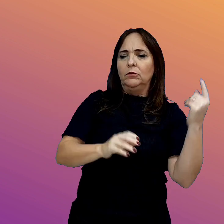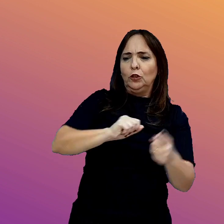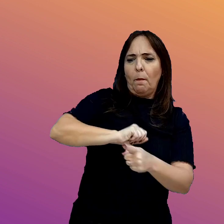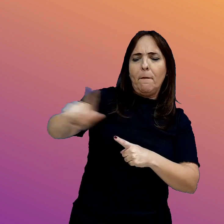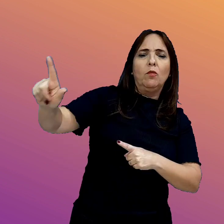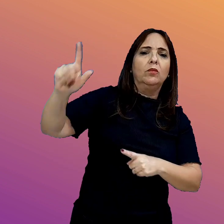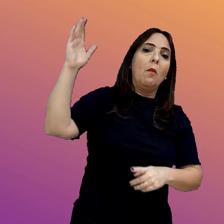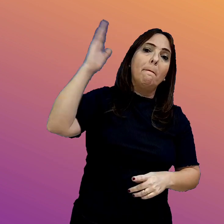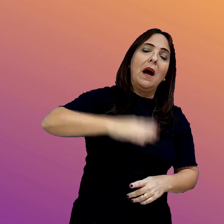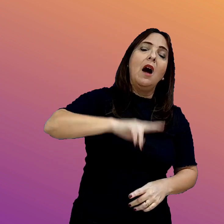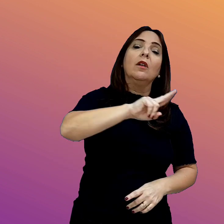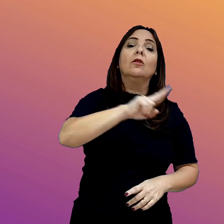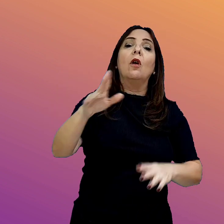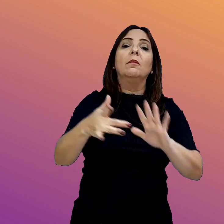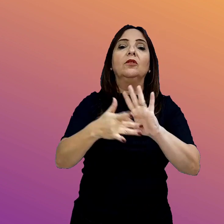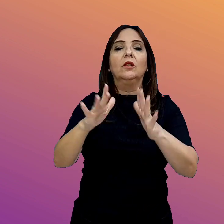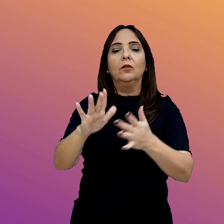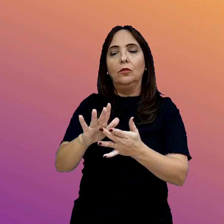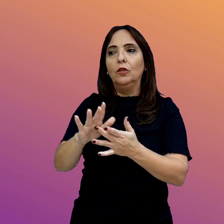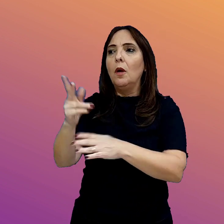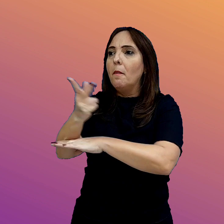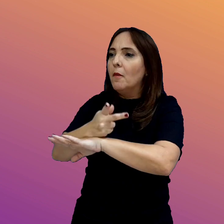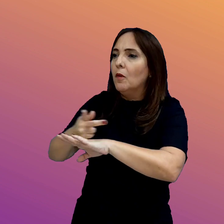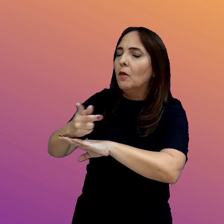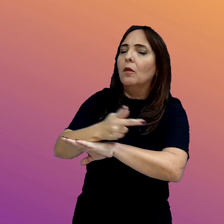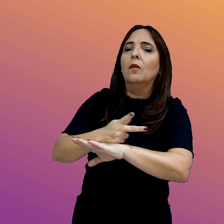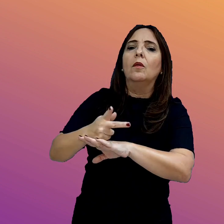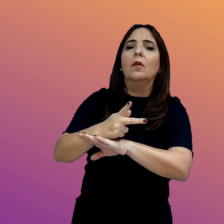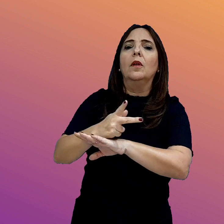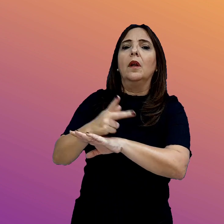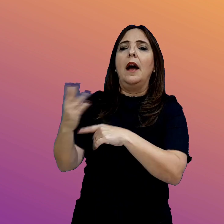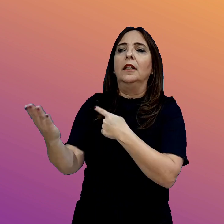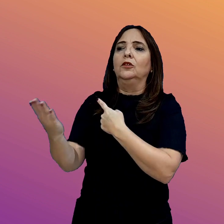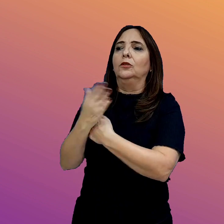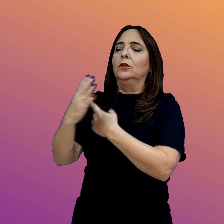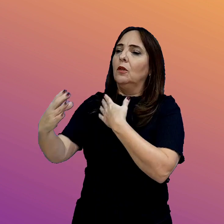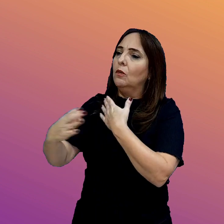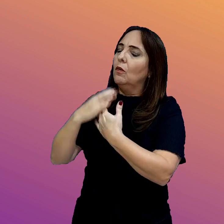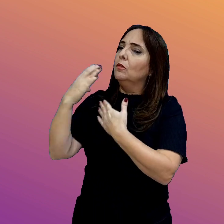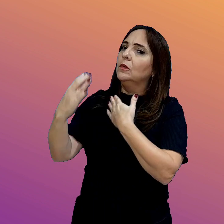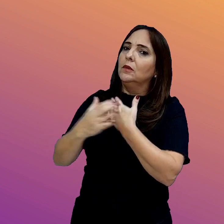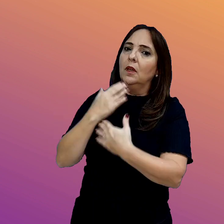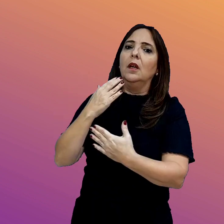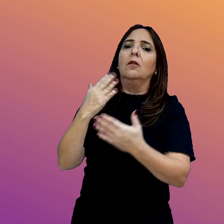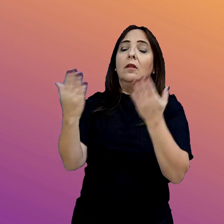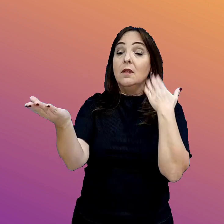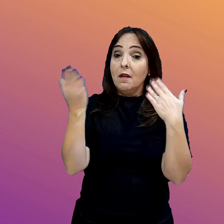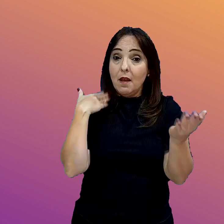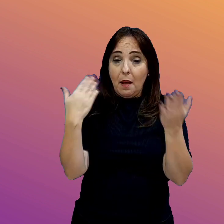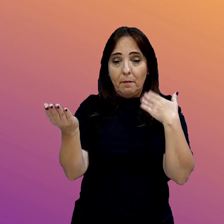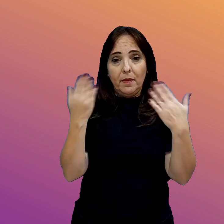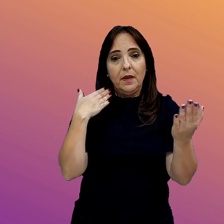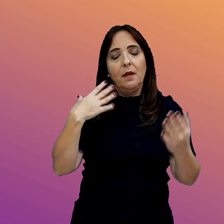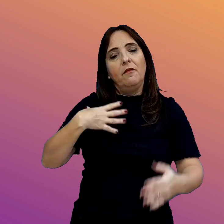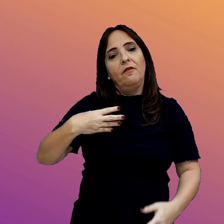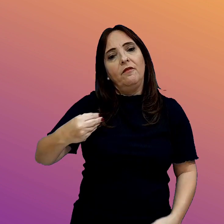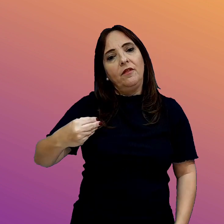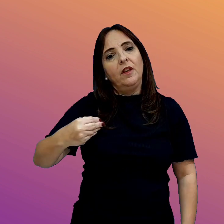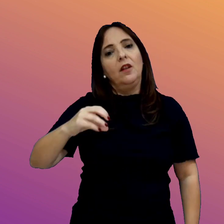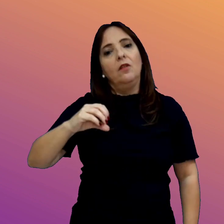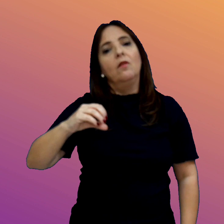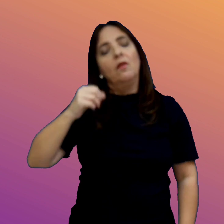for, pastoral, um conselho, terapêutica, se preciso for, para o seu filho, para a sua filha, mas não desista do seu